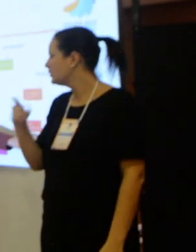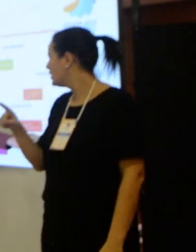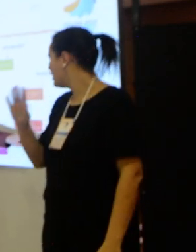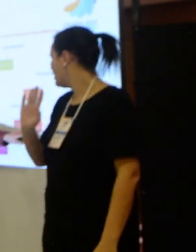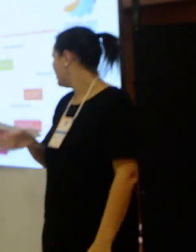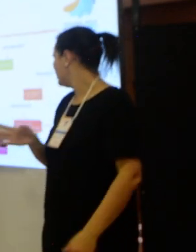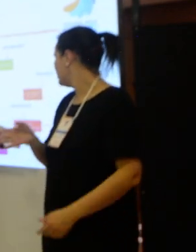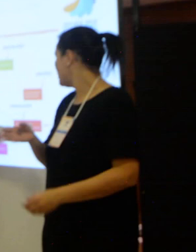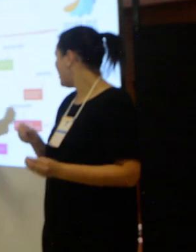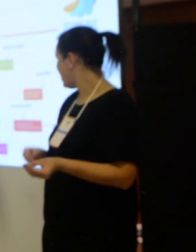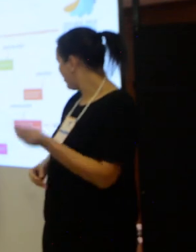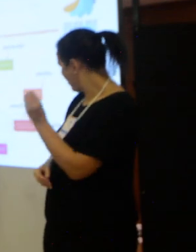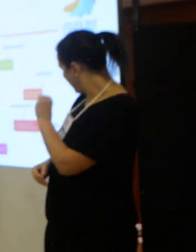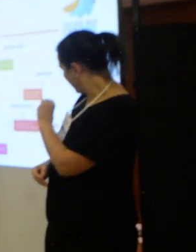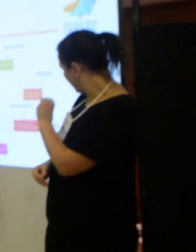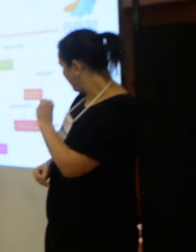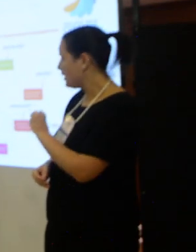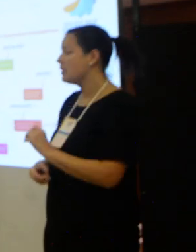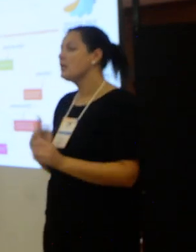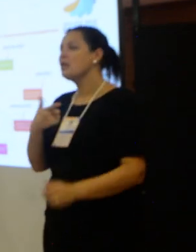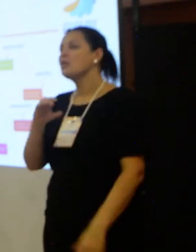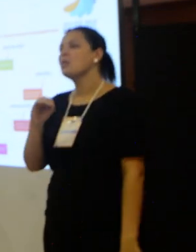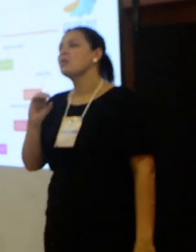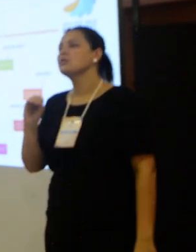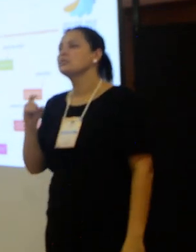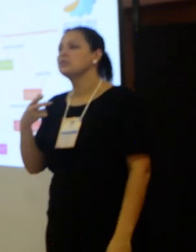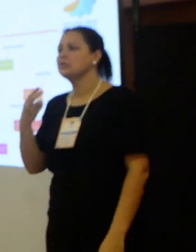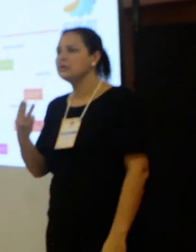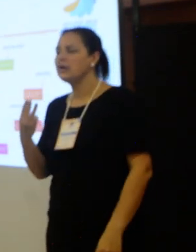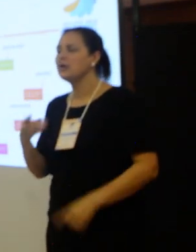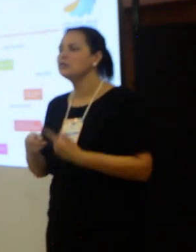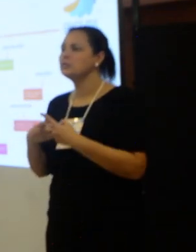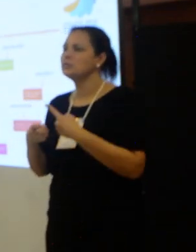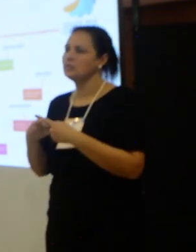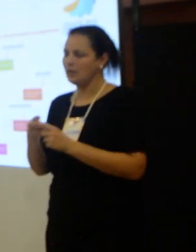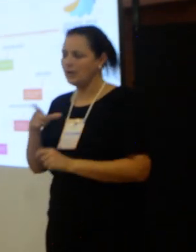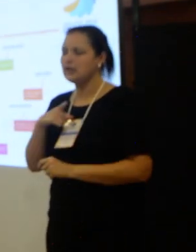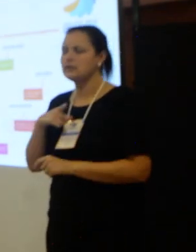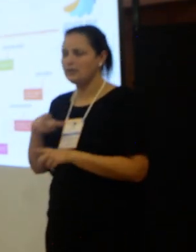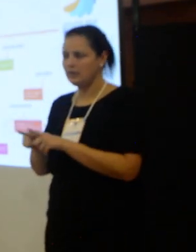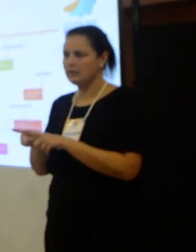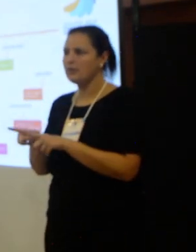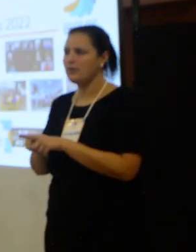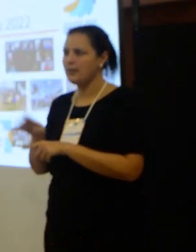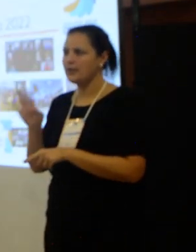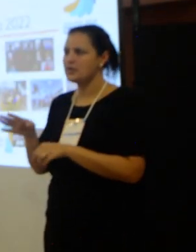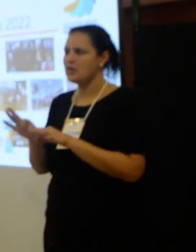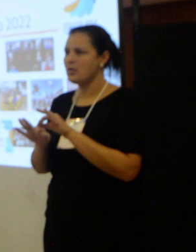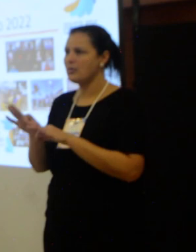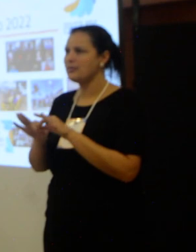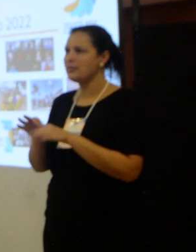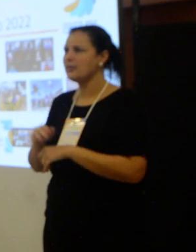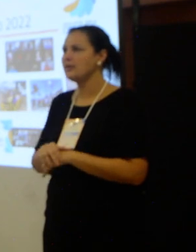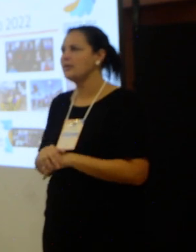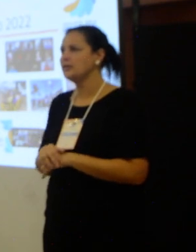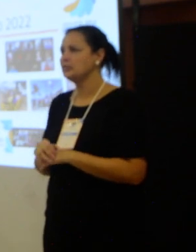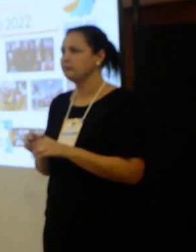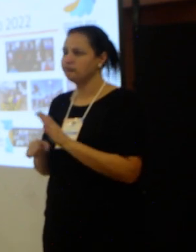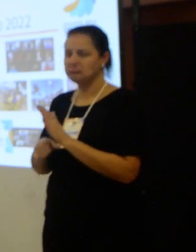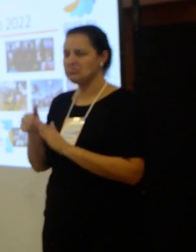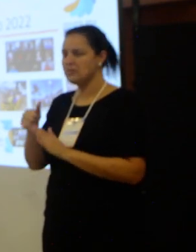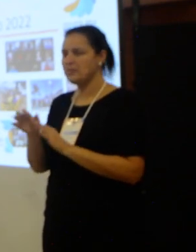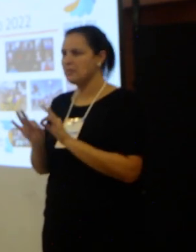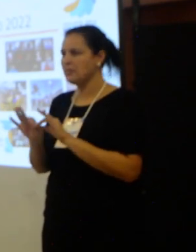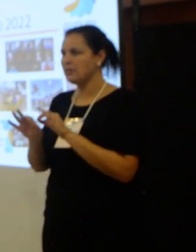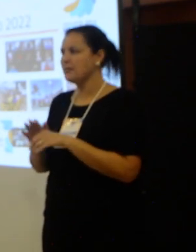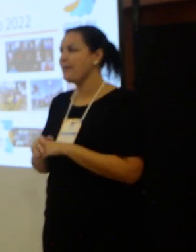também um plano antigo, ele é bem menos robusto, né? E também porque era uma fase piloto. Então,